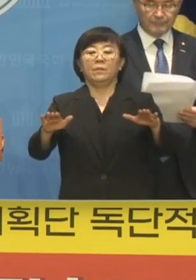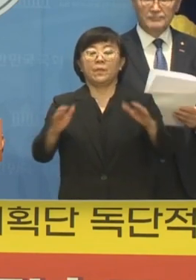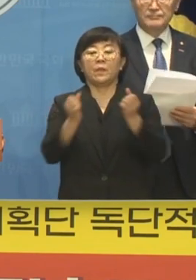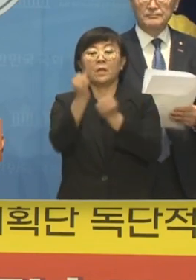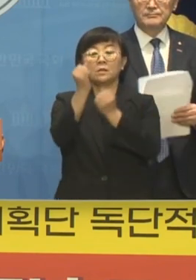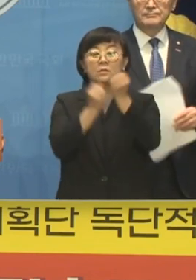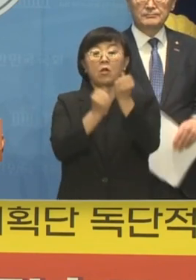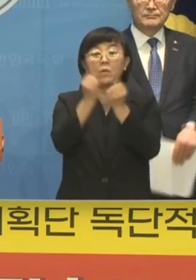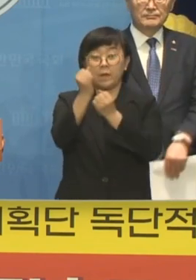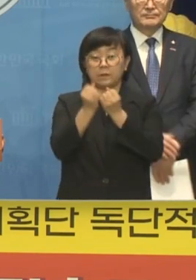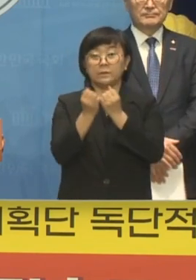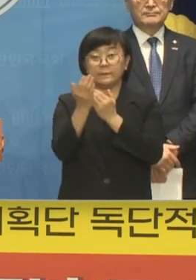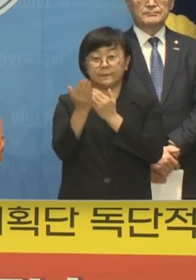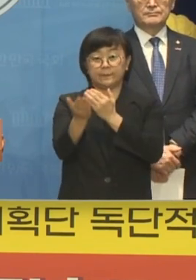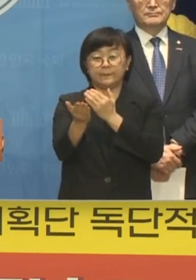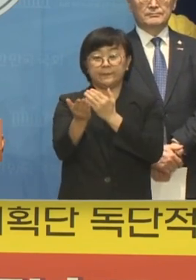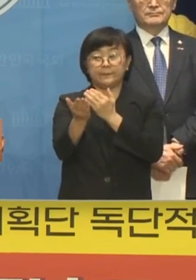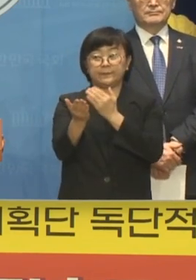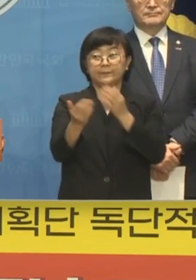기자회견에 있어서